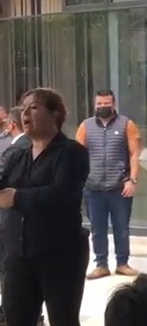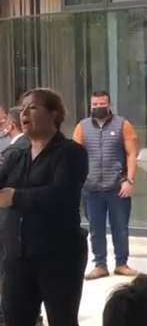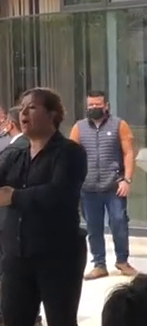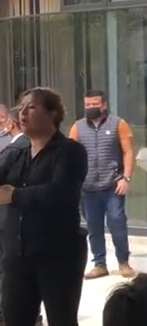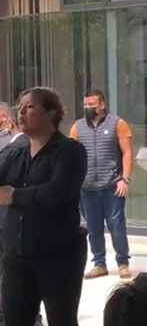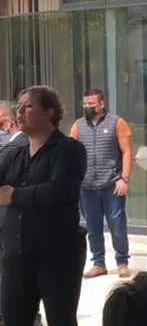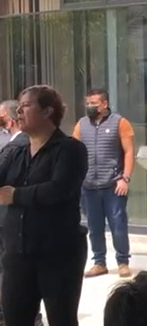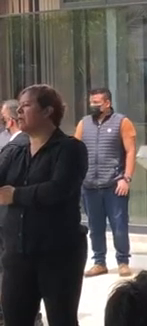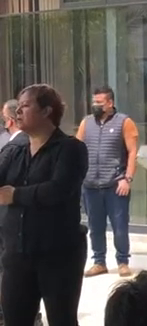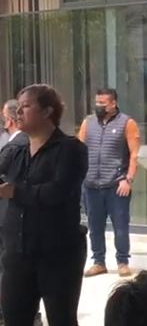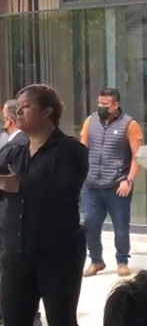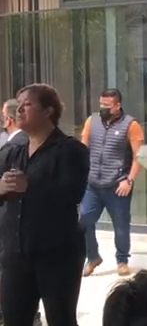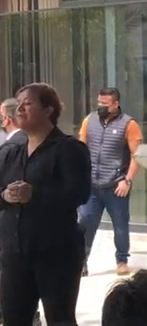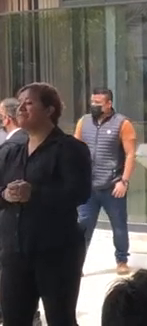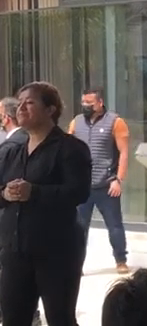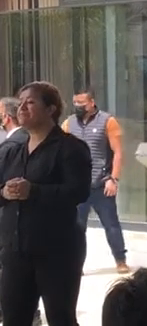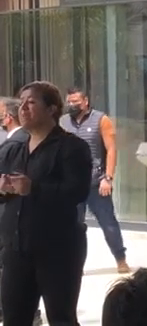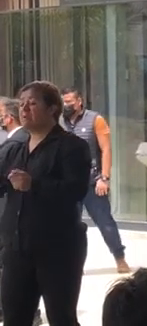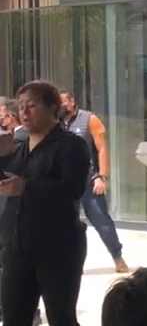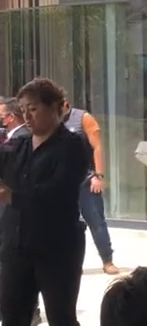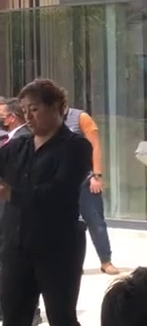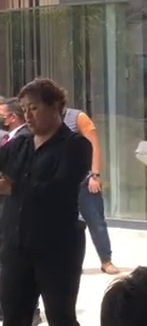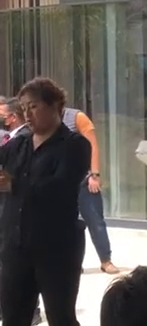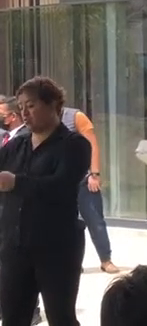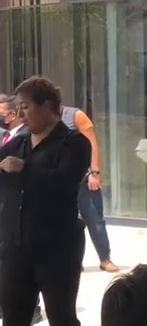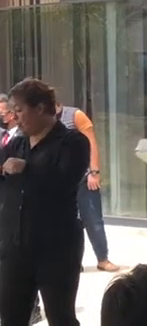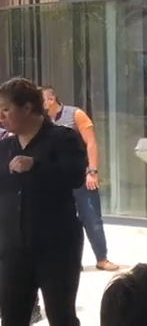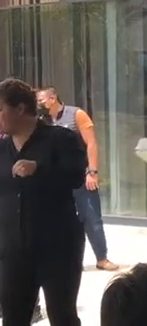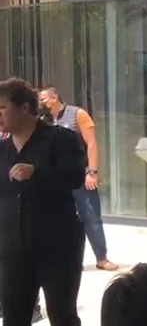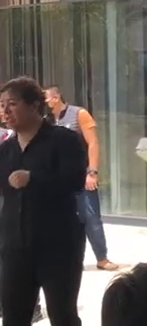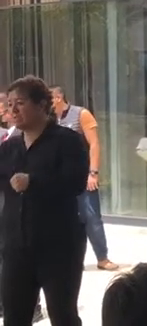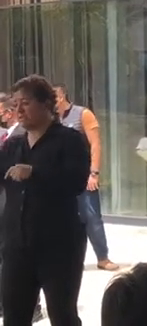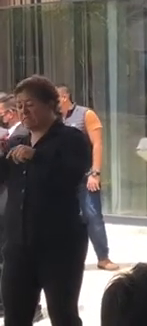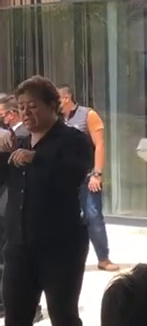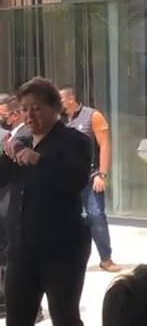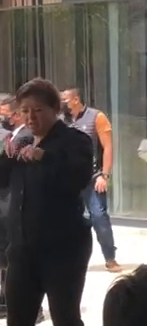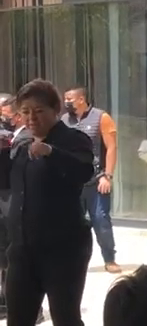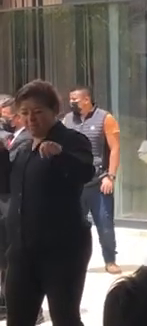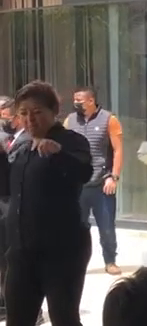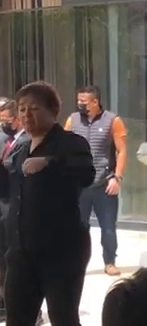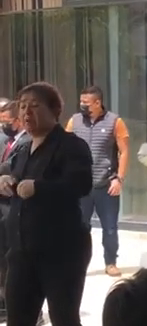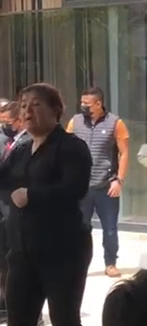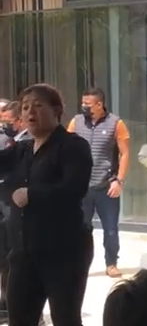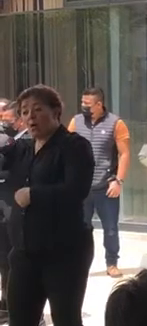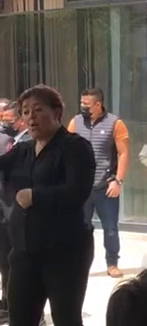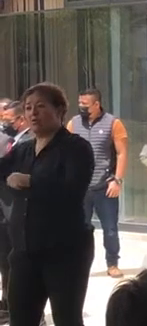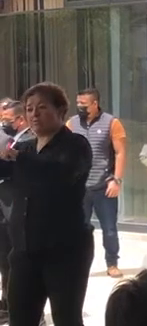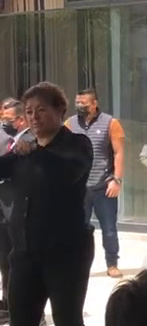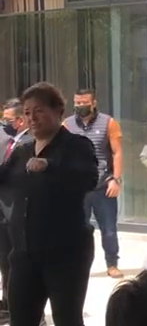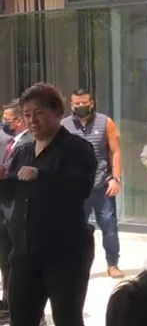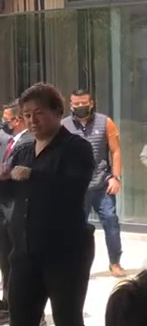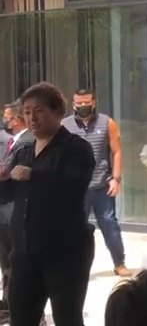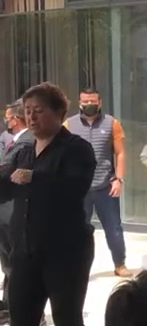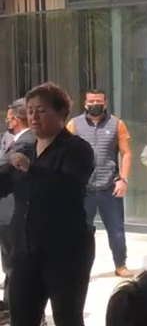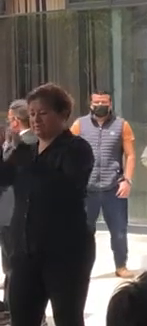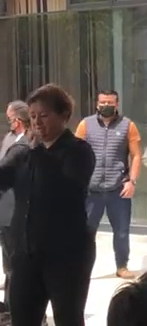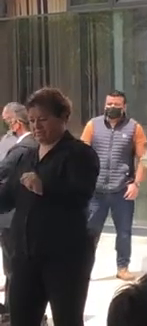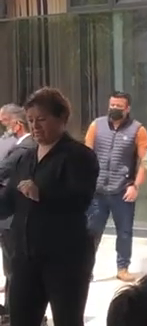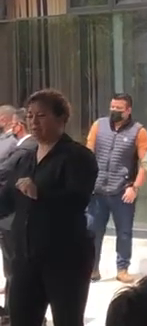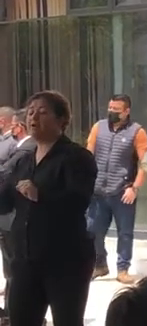tres kilómetros del sureste de contar con el sistema que hoy ponemos en marcha podemos estar más atentos